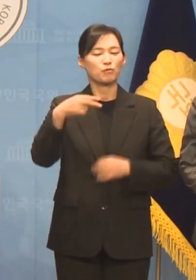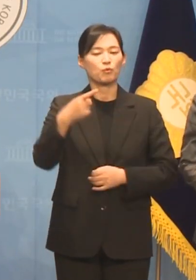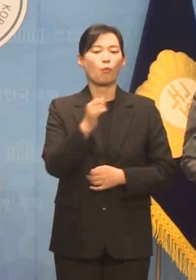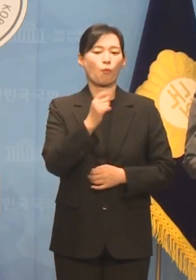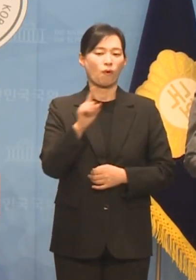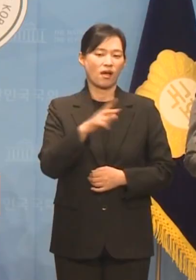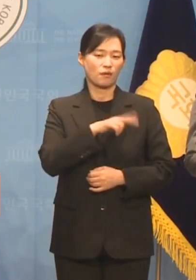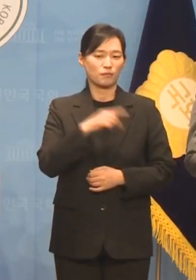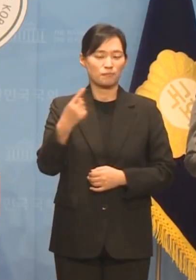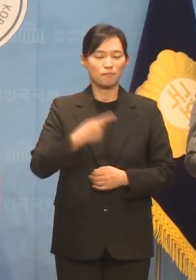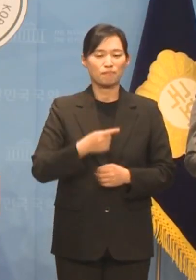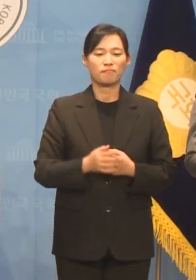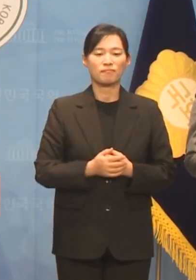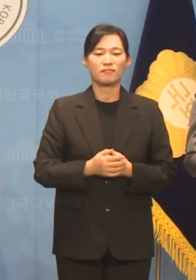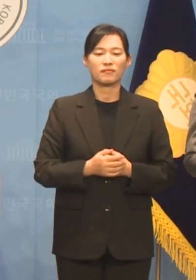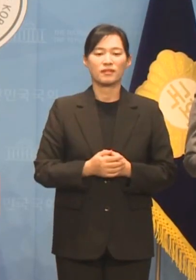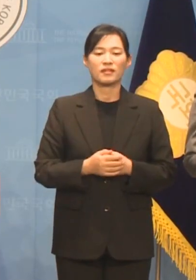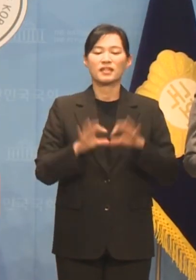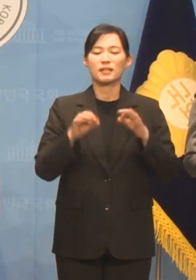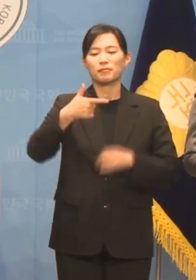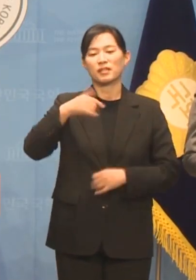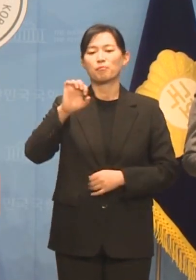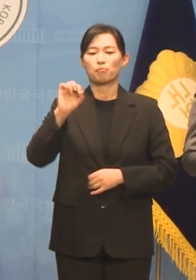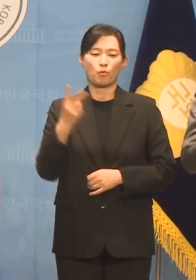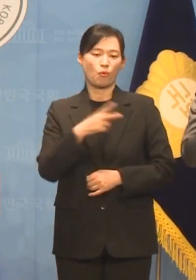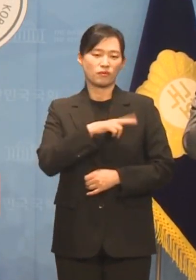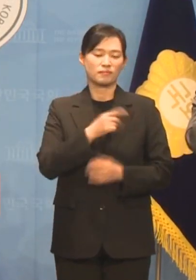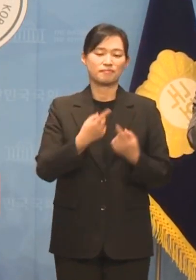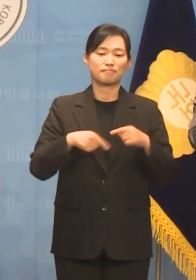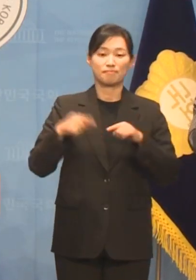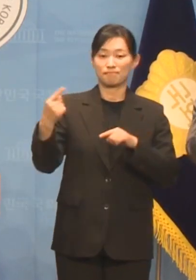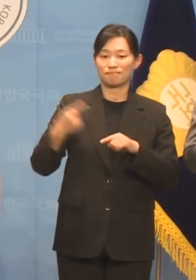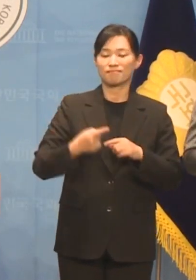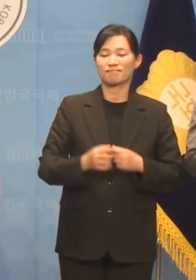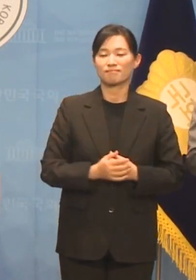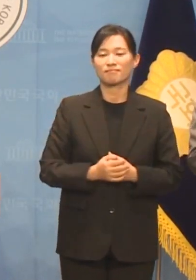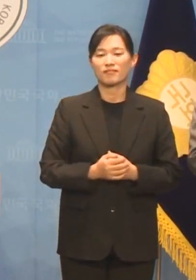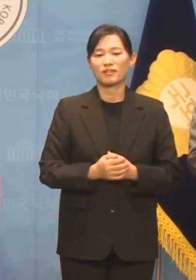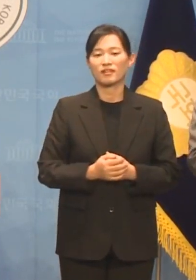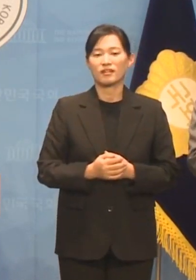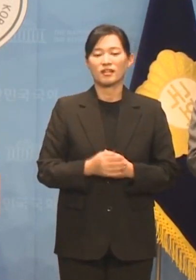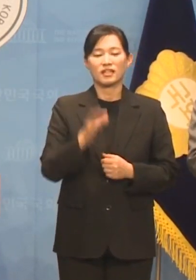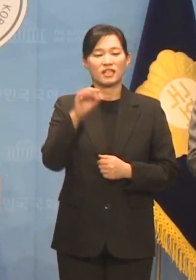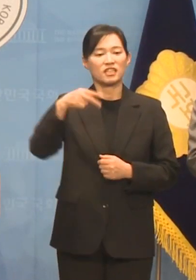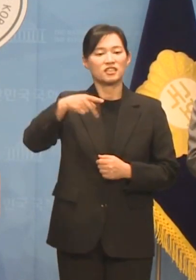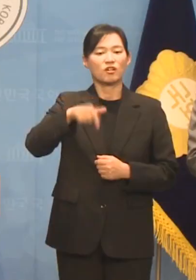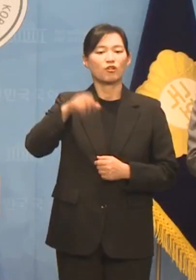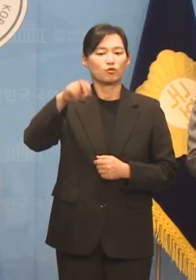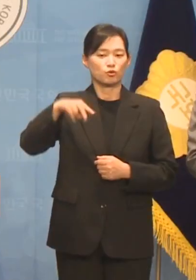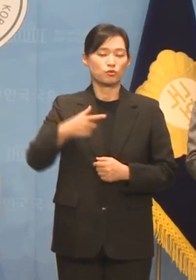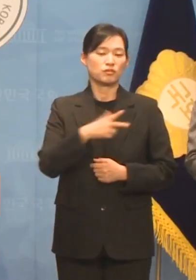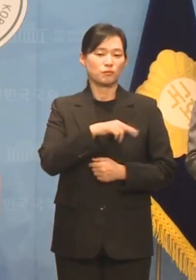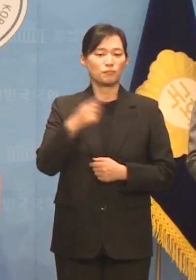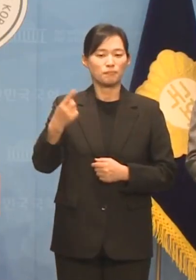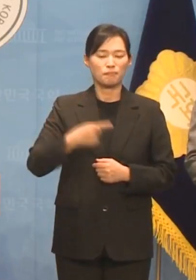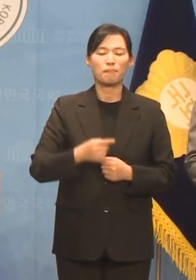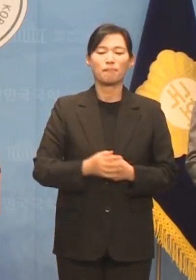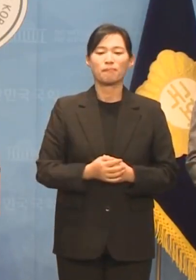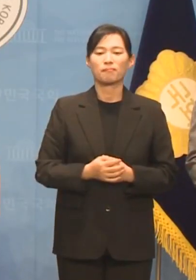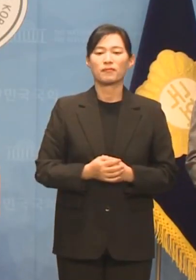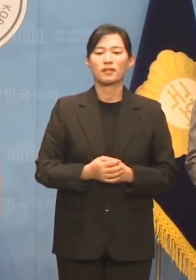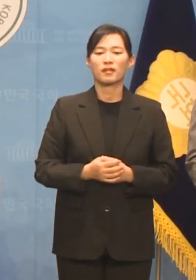함께 해주셨습니다. 김기표 위원님 함께 해주셨습니다. 이성윤 위원님 함께